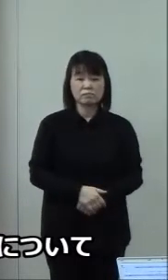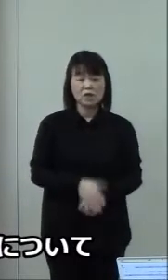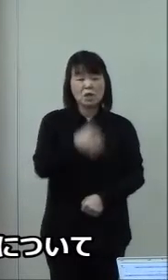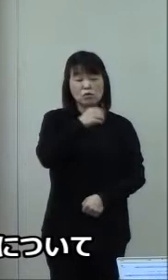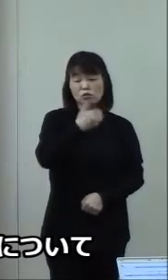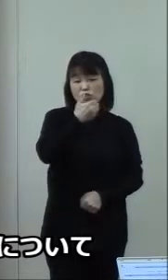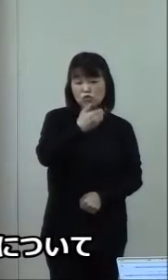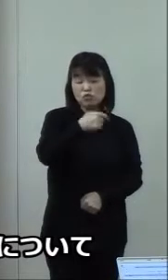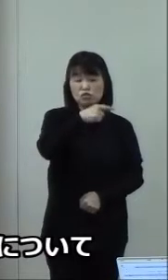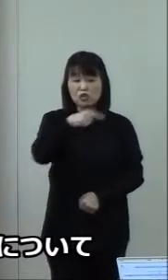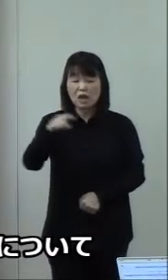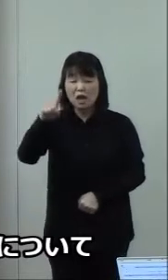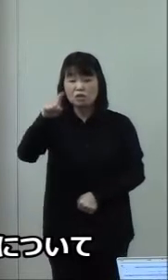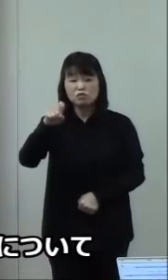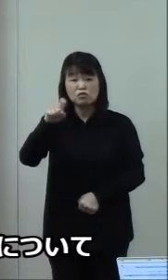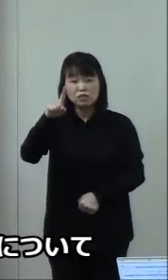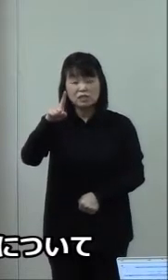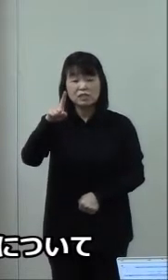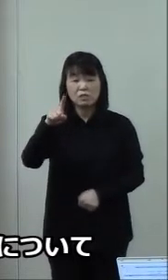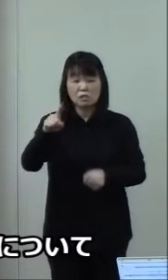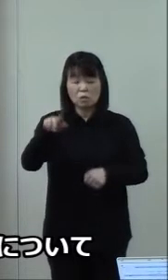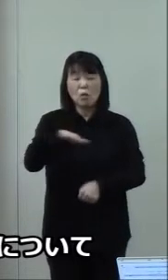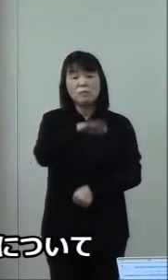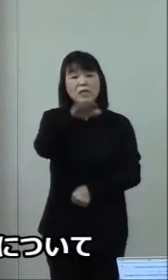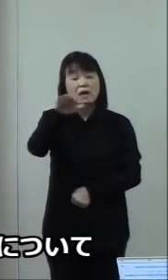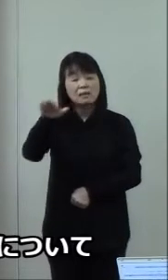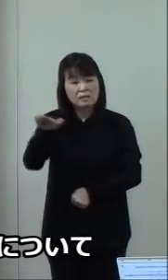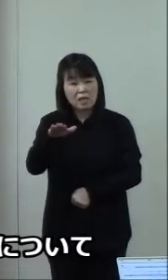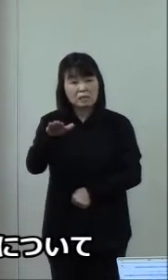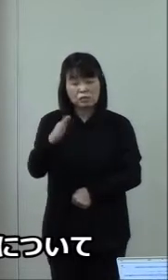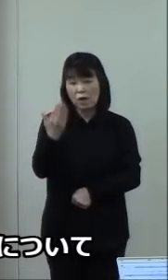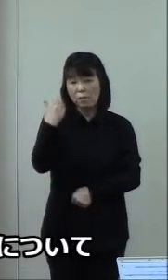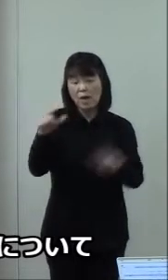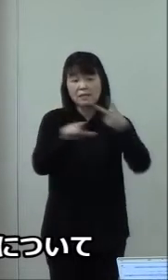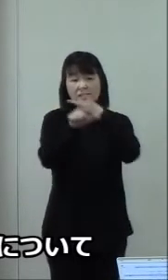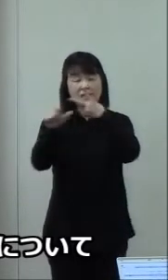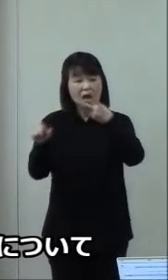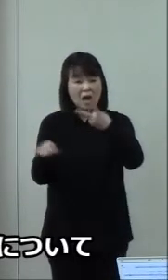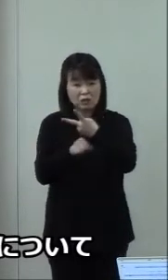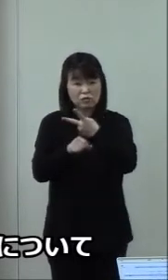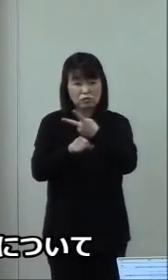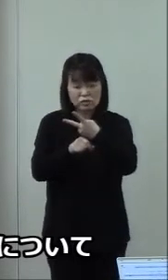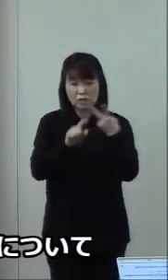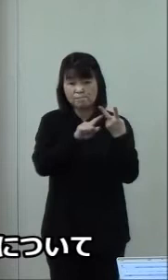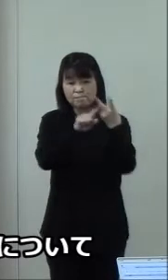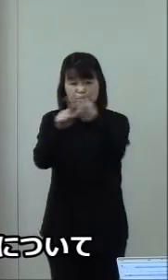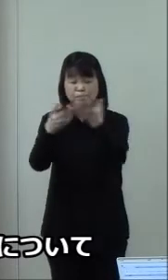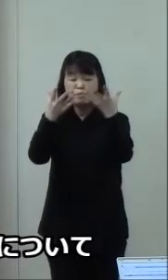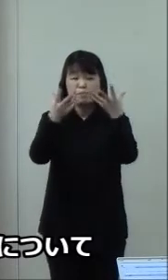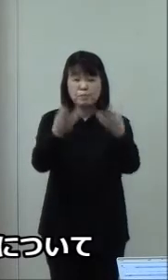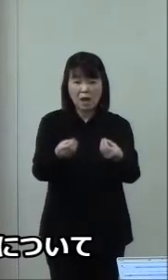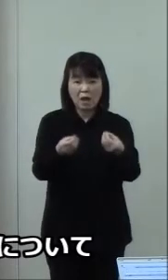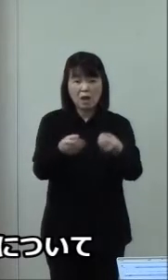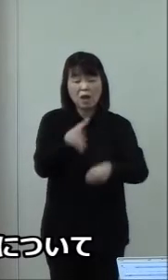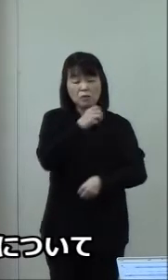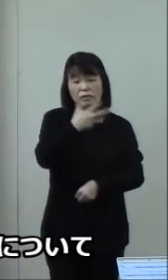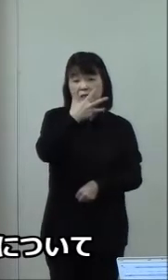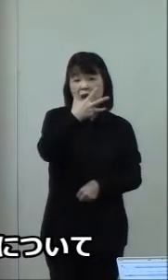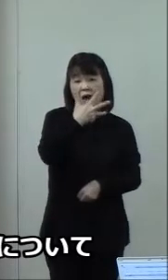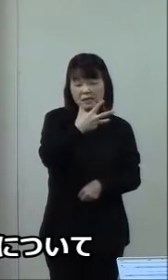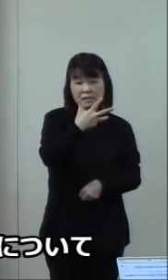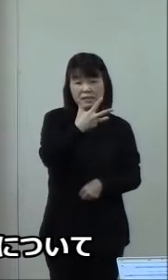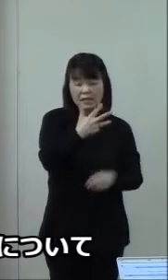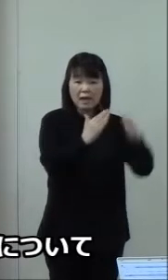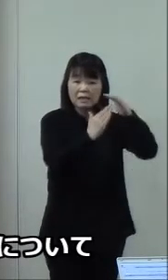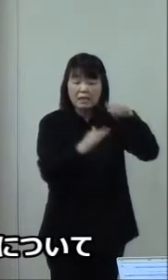から11歳の方には2月22日に発送いたしましたが、8歳以下の方については4月1日に